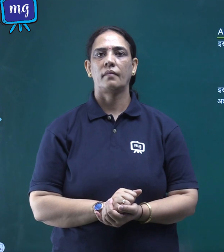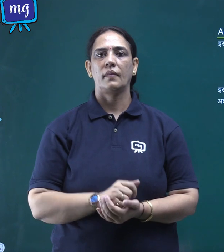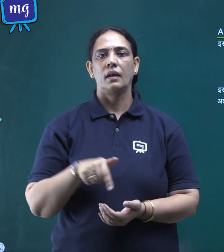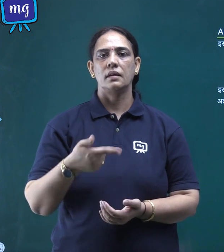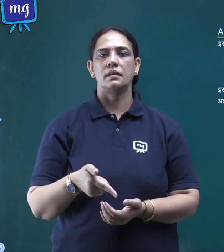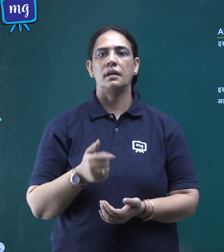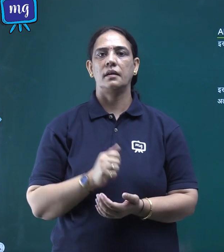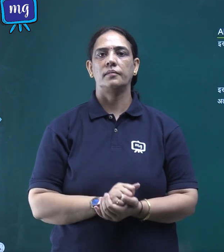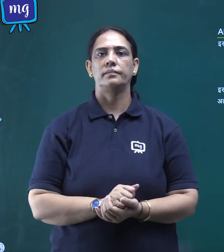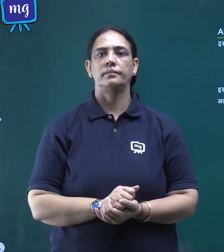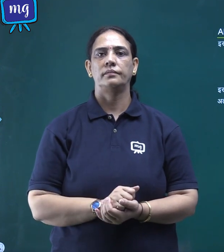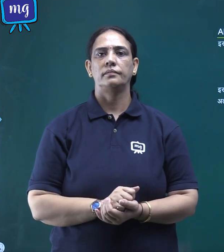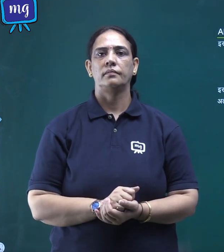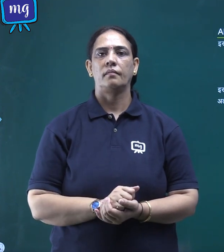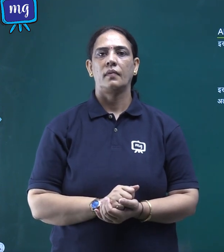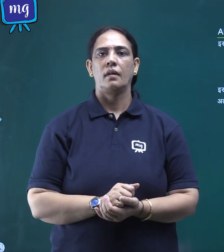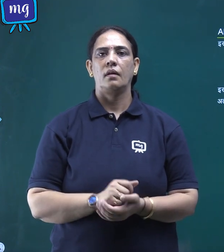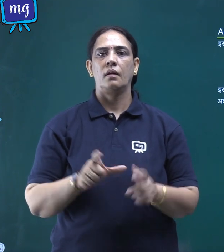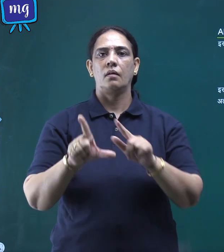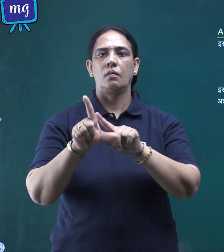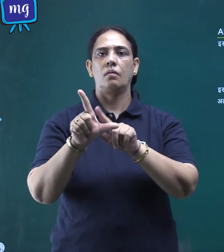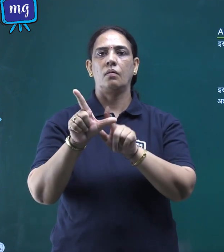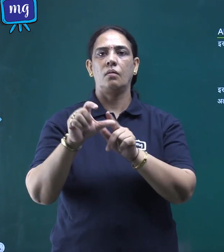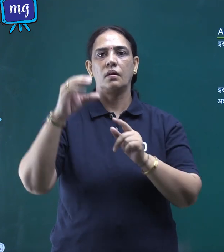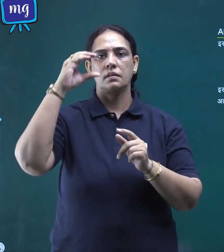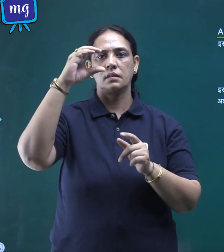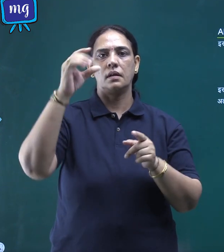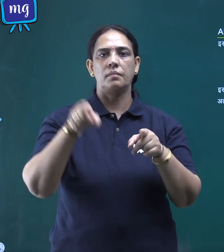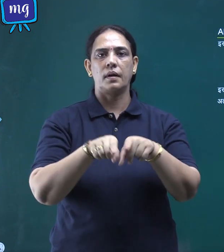इसलिए कोण सी बराबर